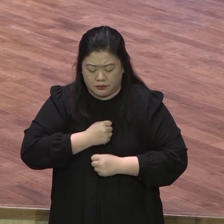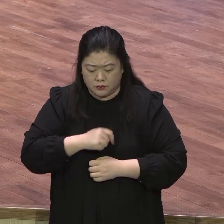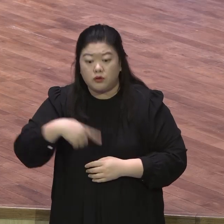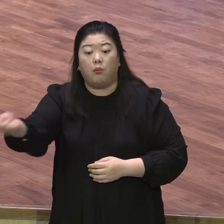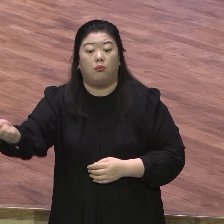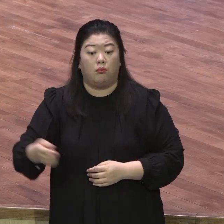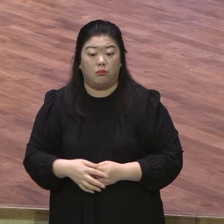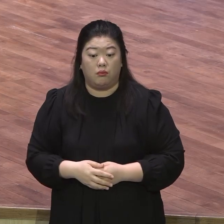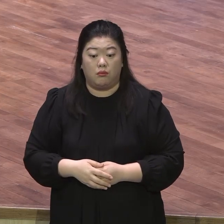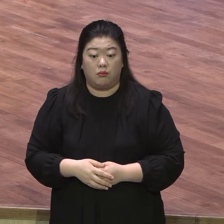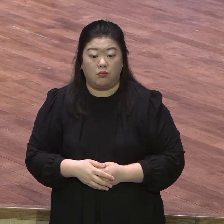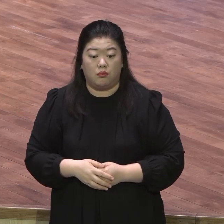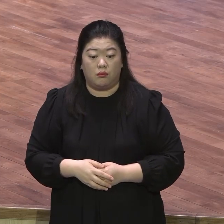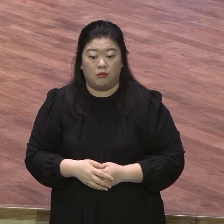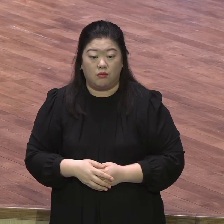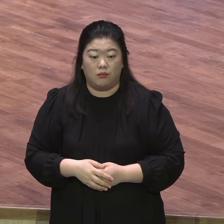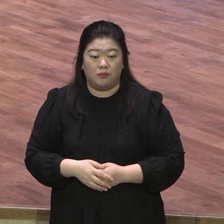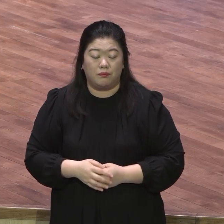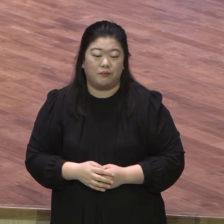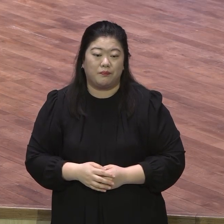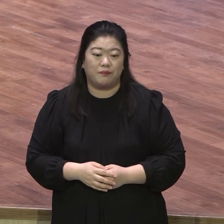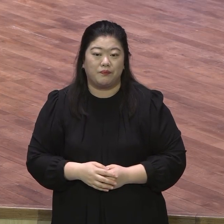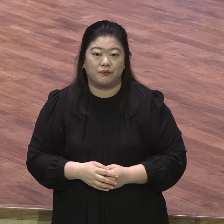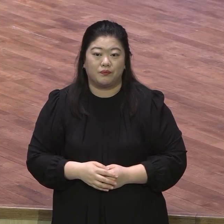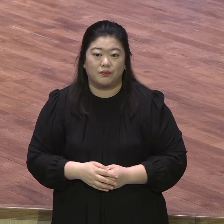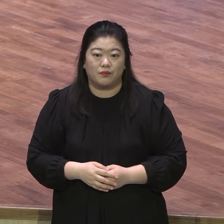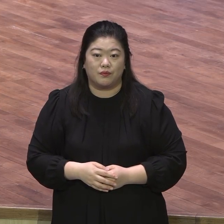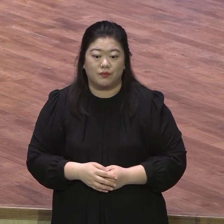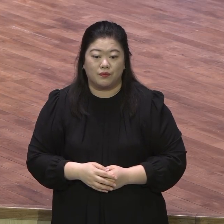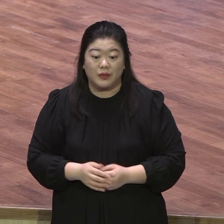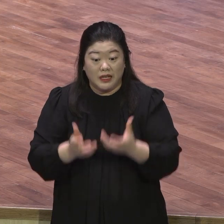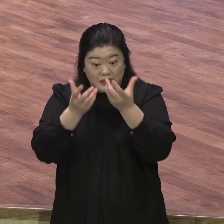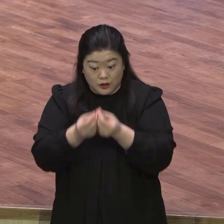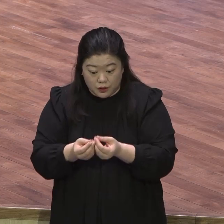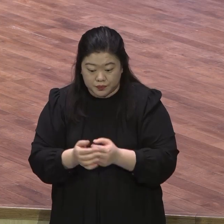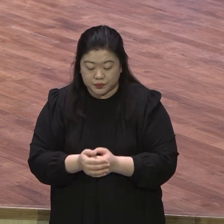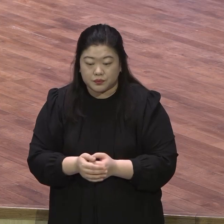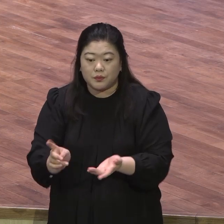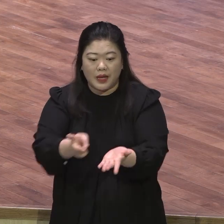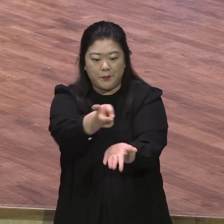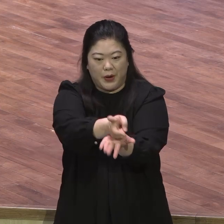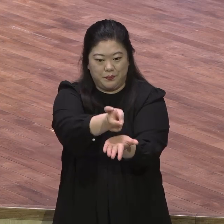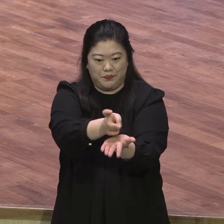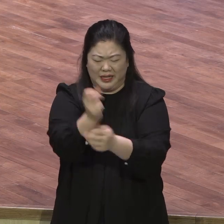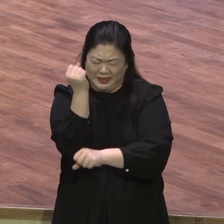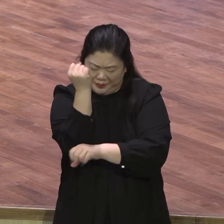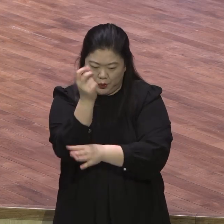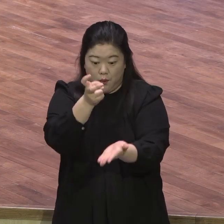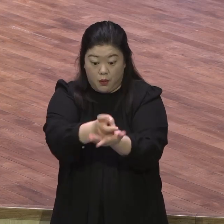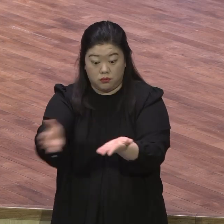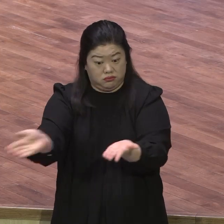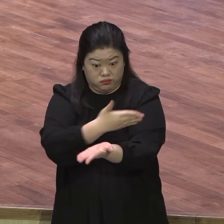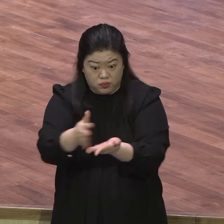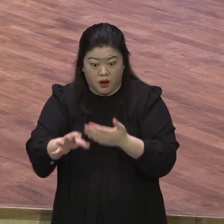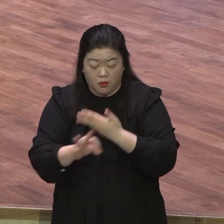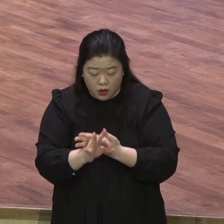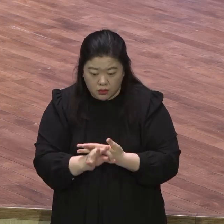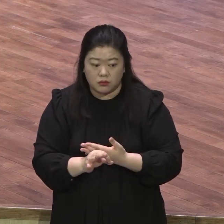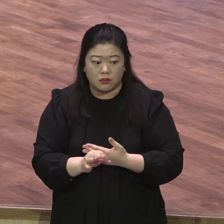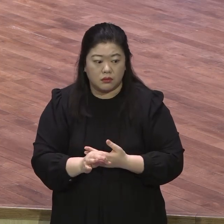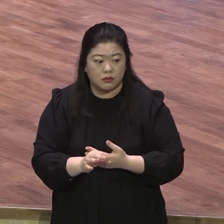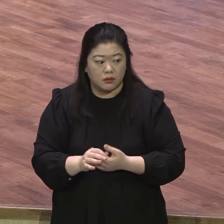법이 없기 때문에 죄가 아니지요. 우리나라도 마찬가지. 법이 없으면 사람을 죽여도 죽인